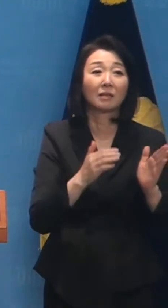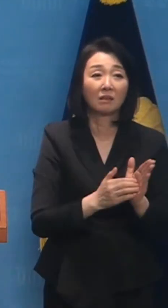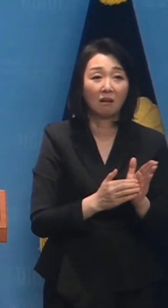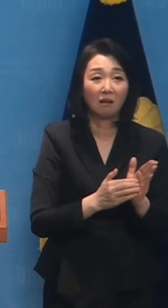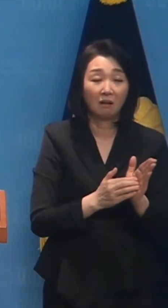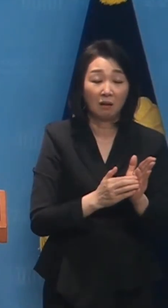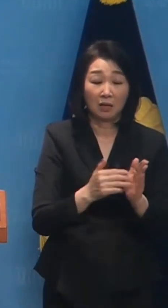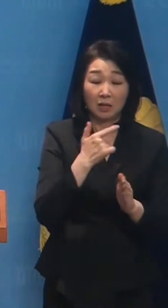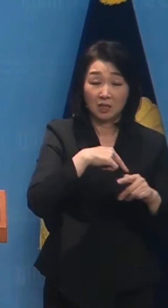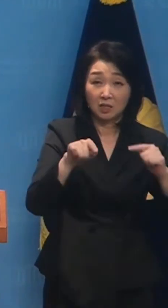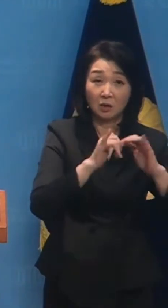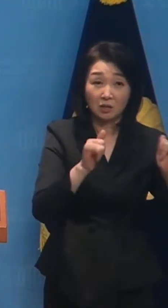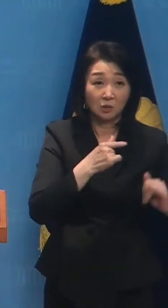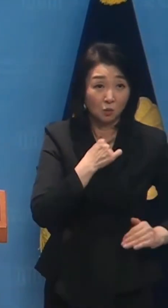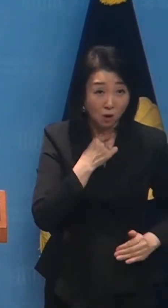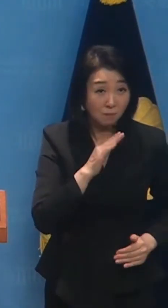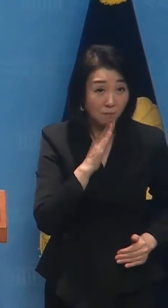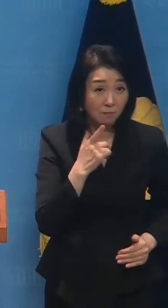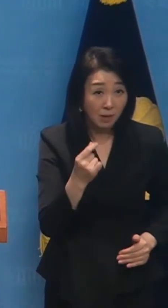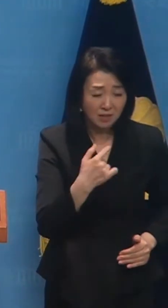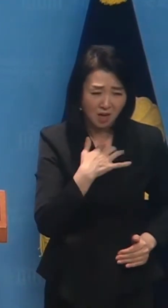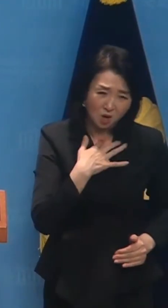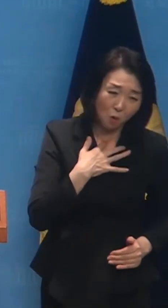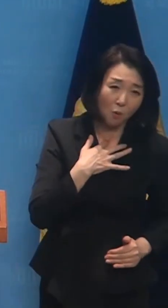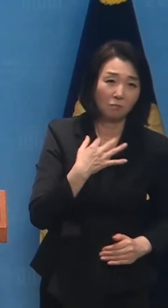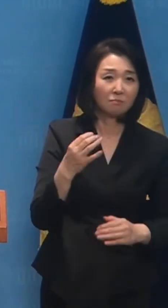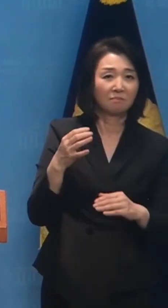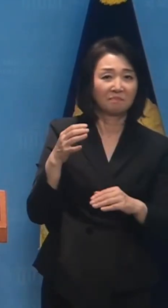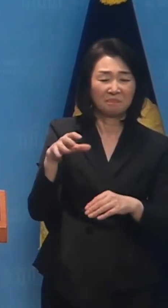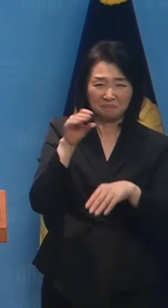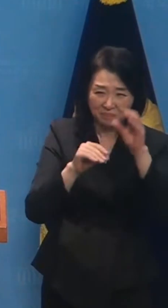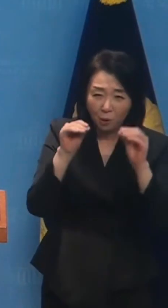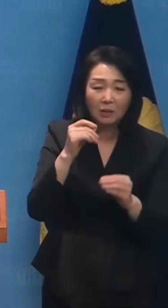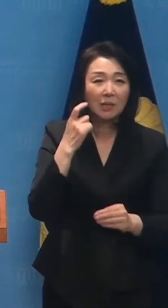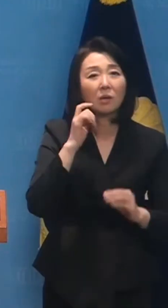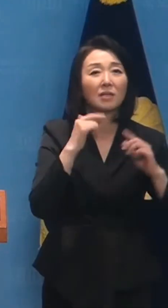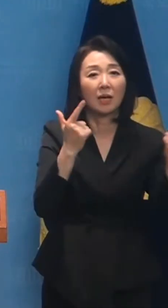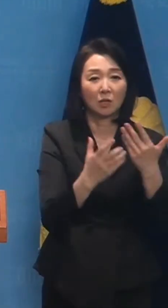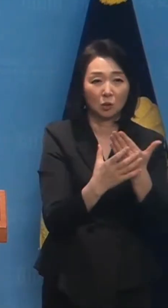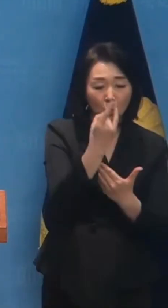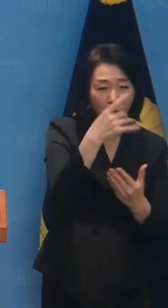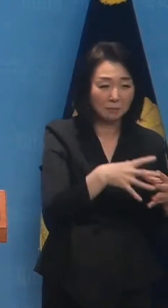큰 정치인이 되고자 한다면 혐오를 바탕으로 한 거짓이 아닌